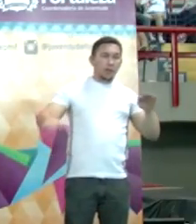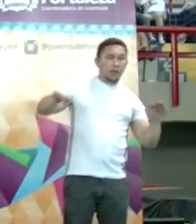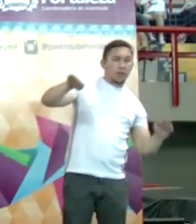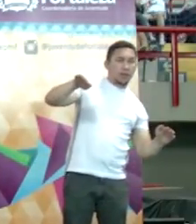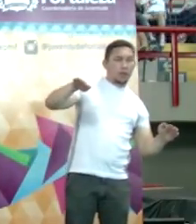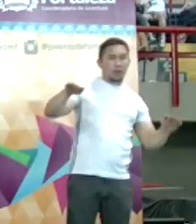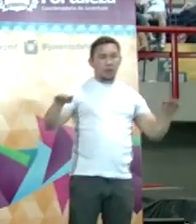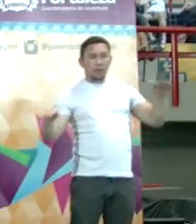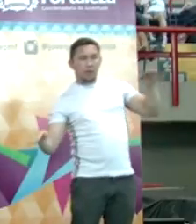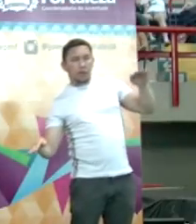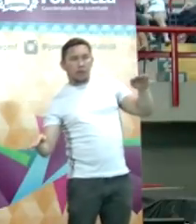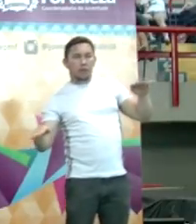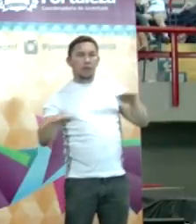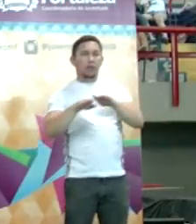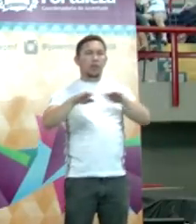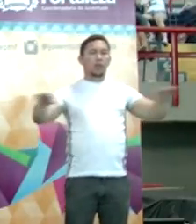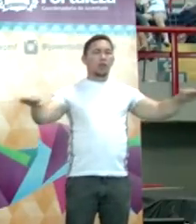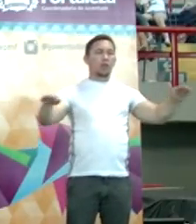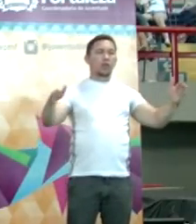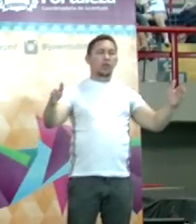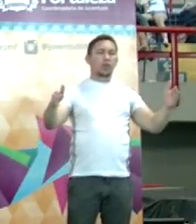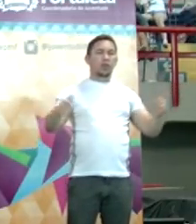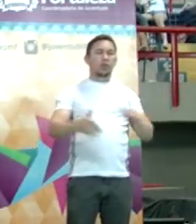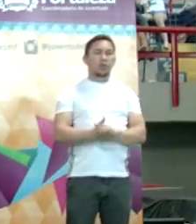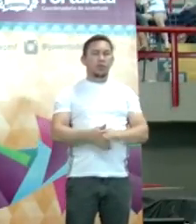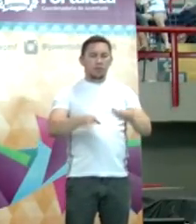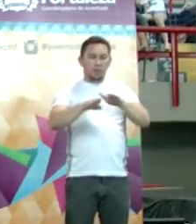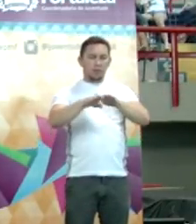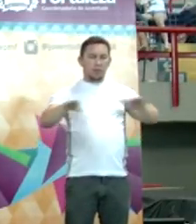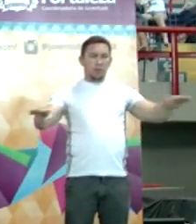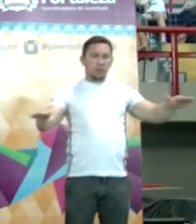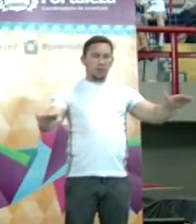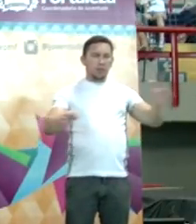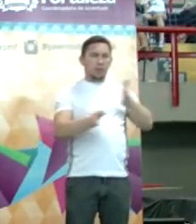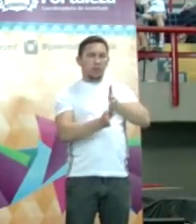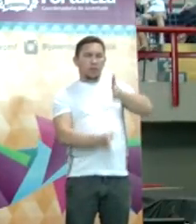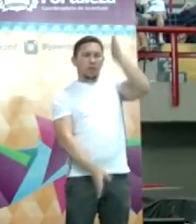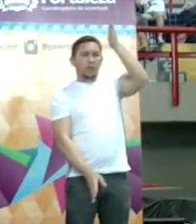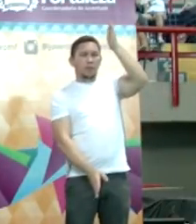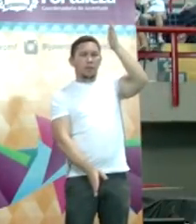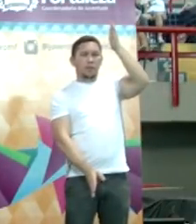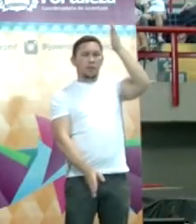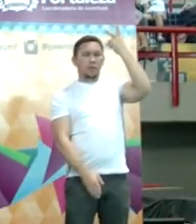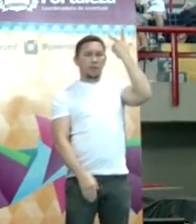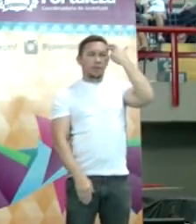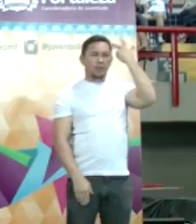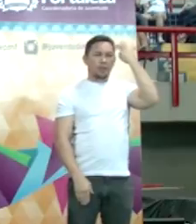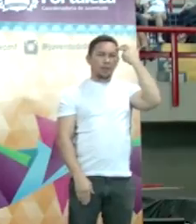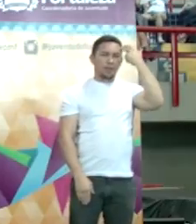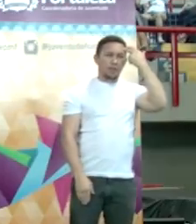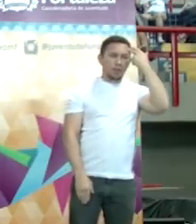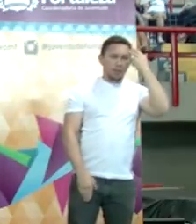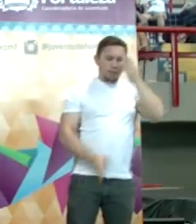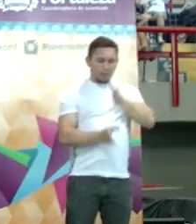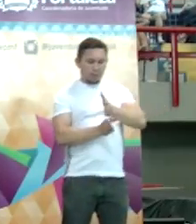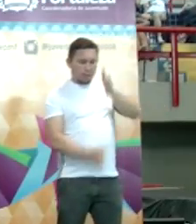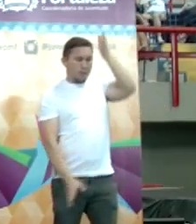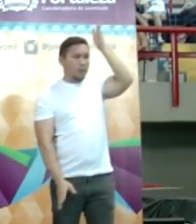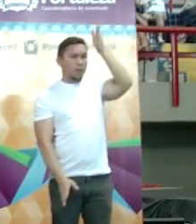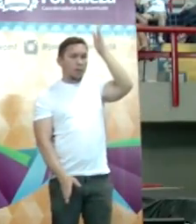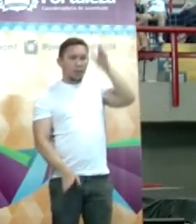inclinada vertical ou horizontal? Falem. Então a normal é vertical. Para ser perpendicular. Fui claro?